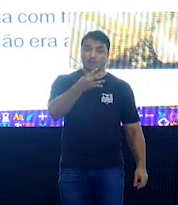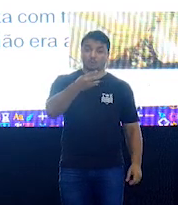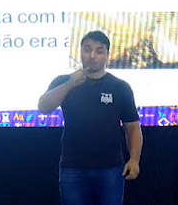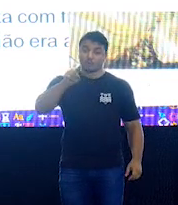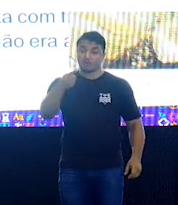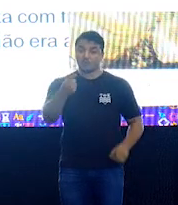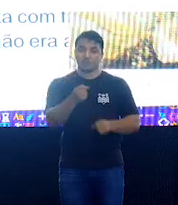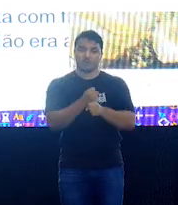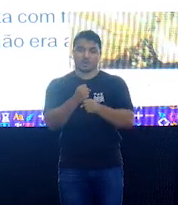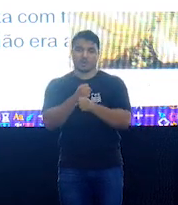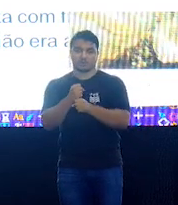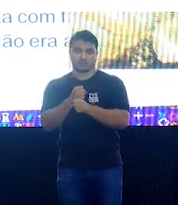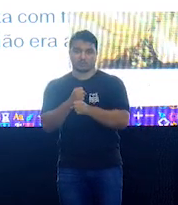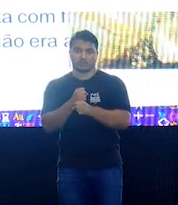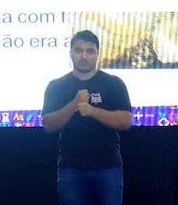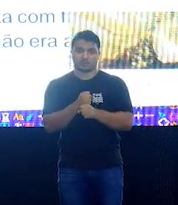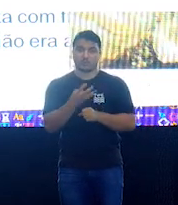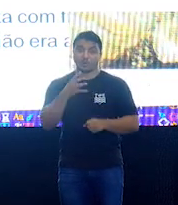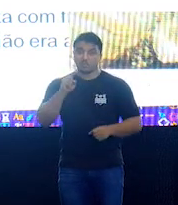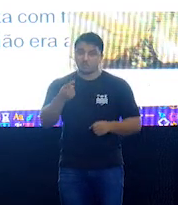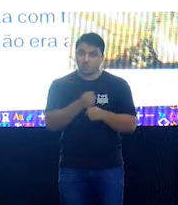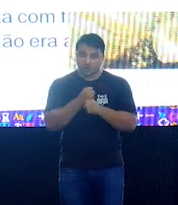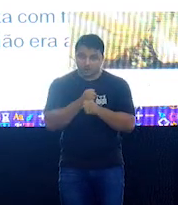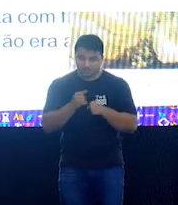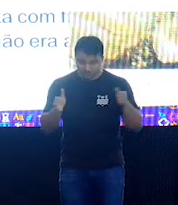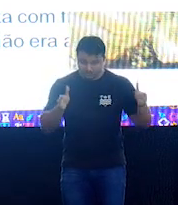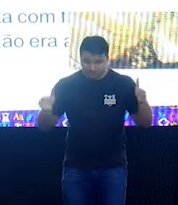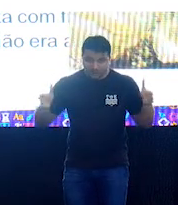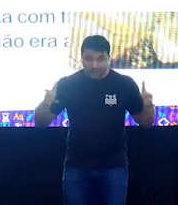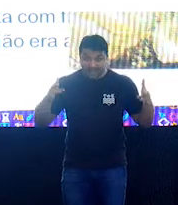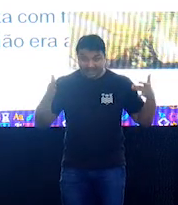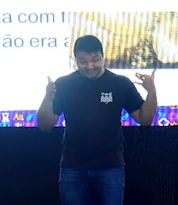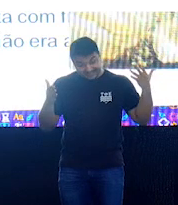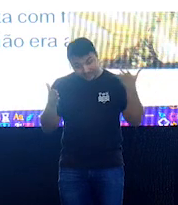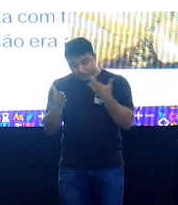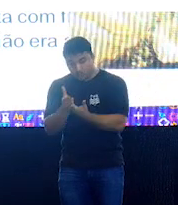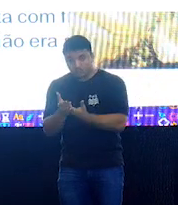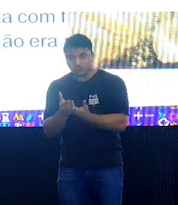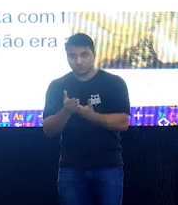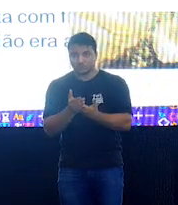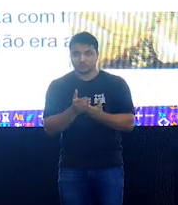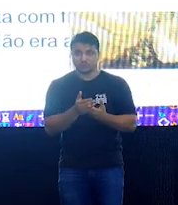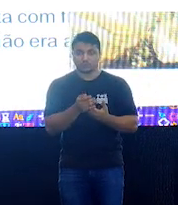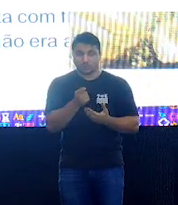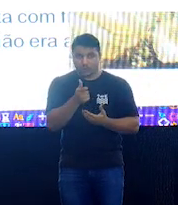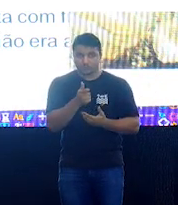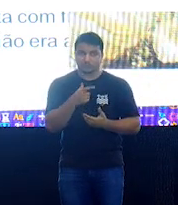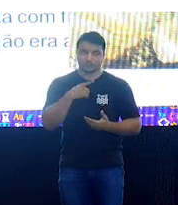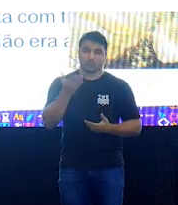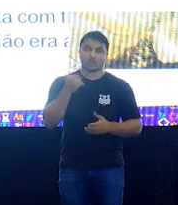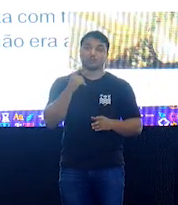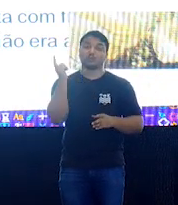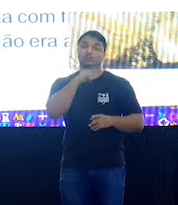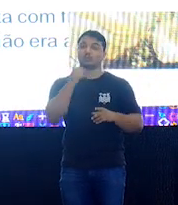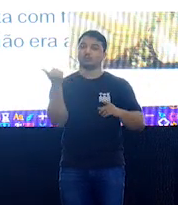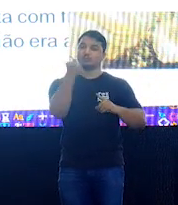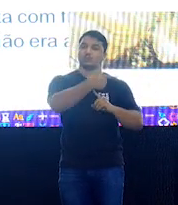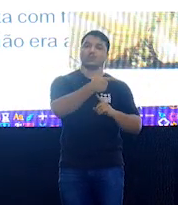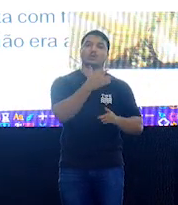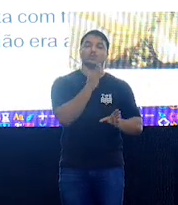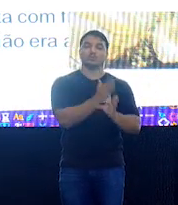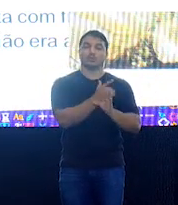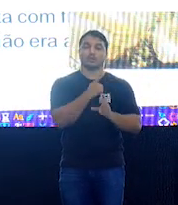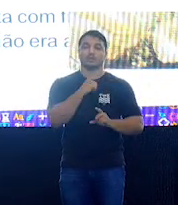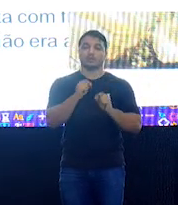4.000 anos de história. Você já imaginou isso? Ela só foi superada